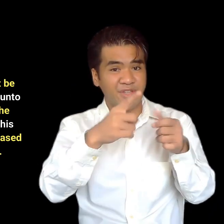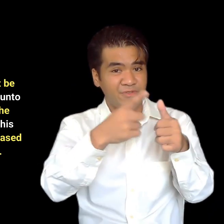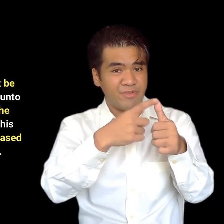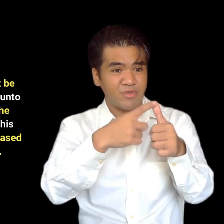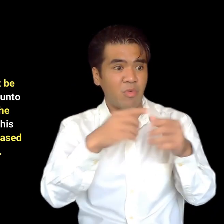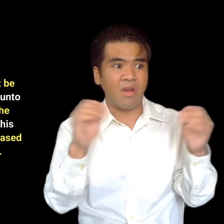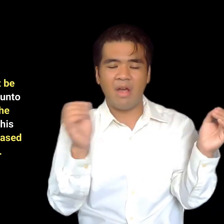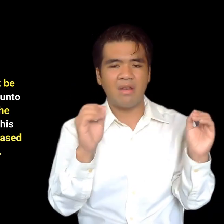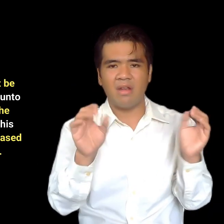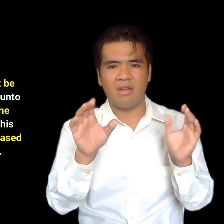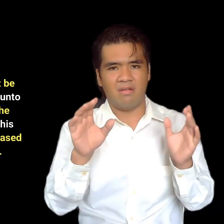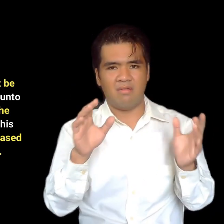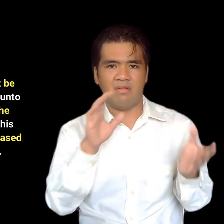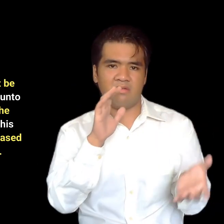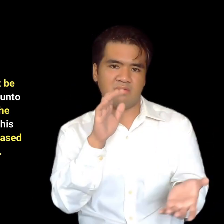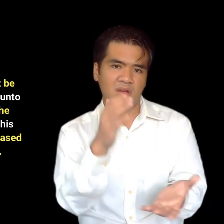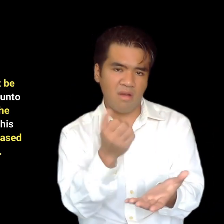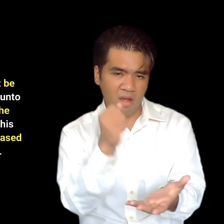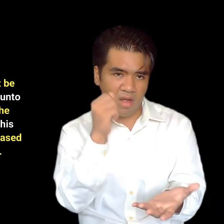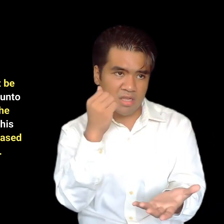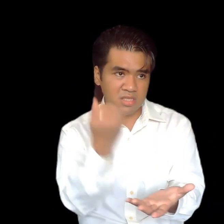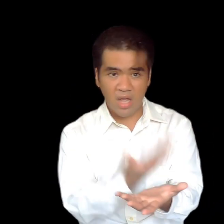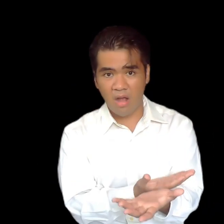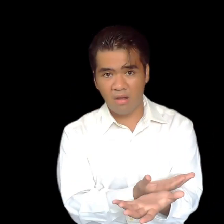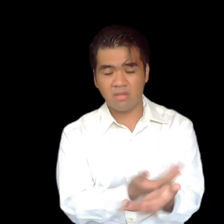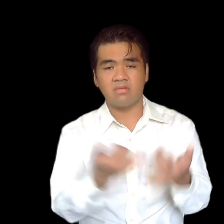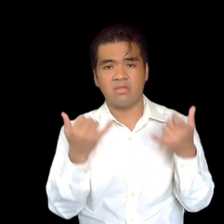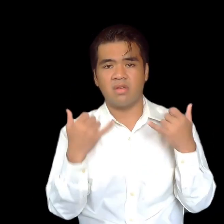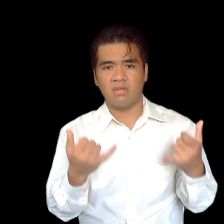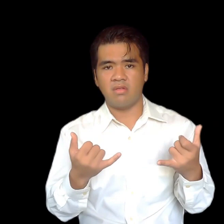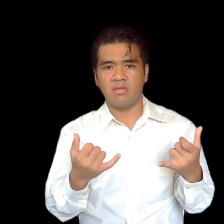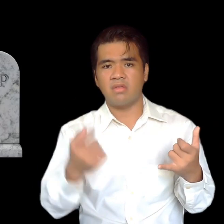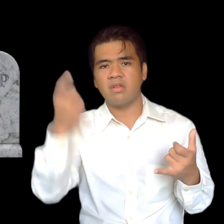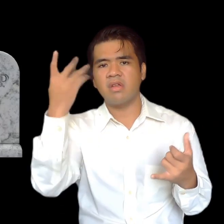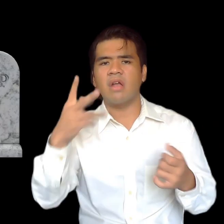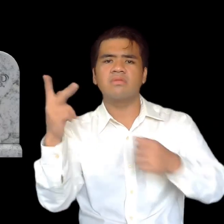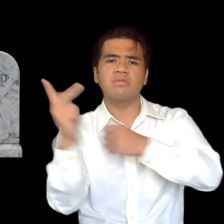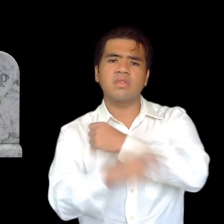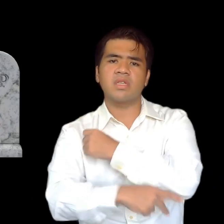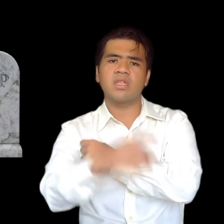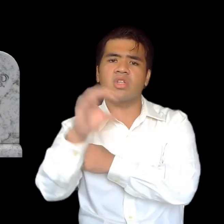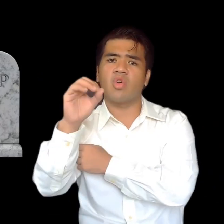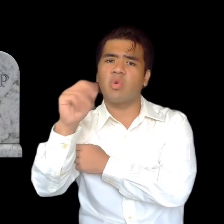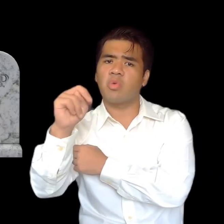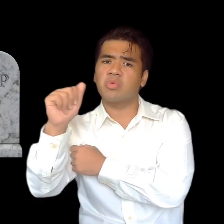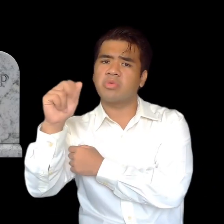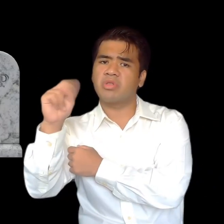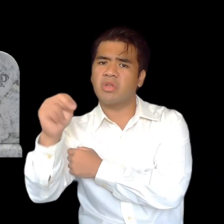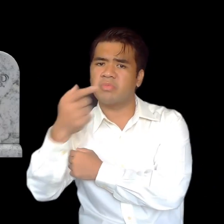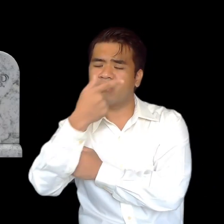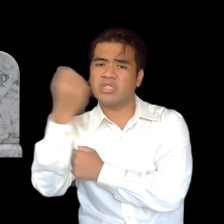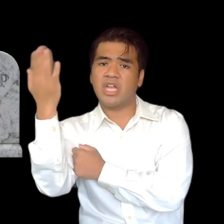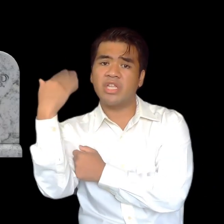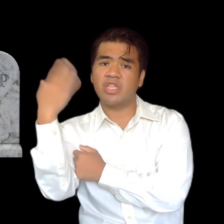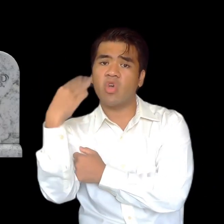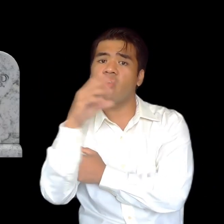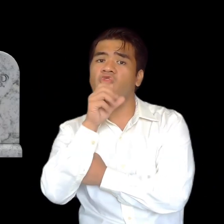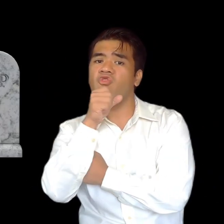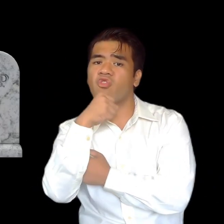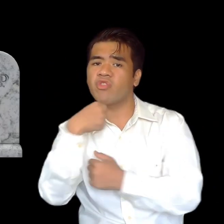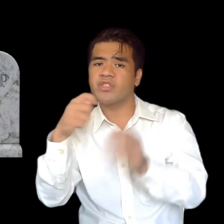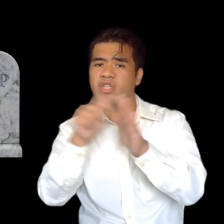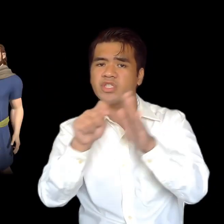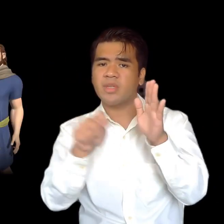ng Diyos, kaya binawi niya ang buhay ni Onan. Dahil sa lumang tipan ay kamatayan agad ang kaparusahan kapag minalabag